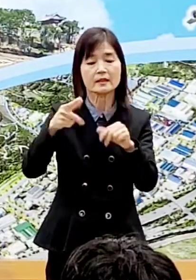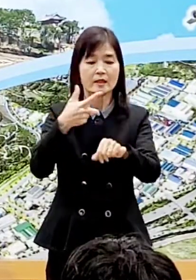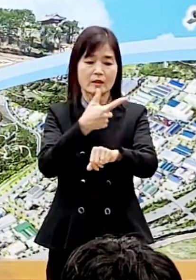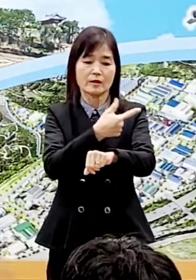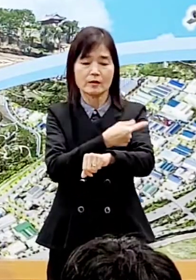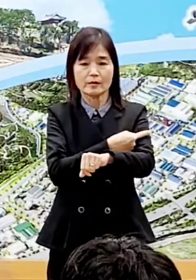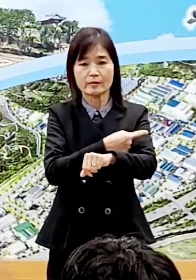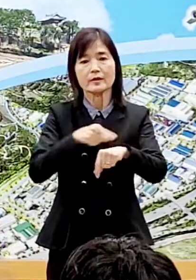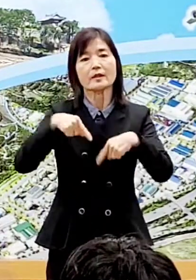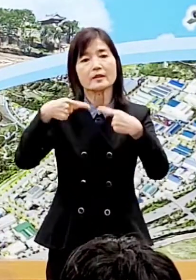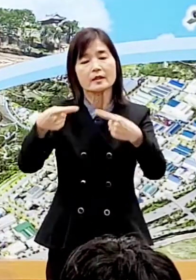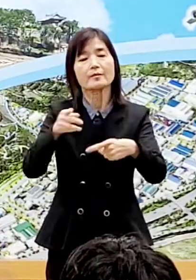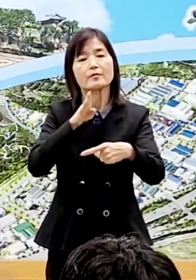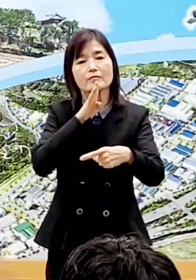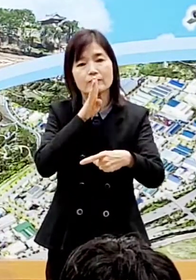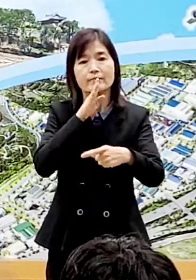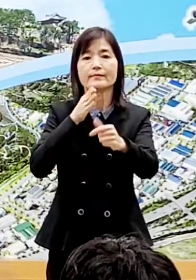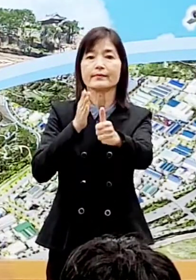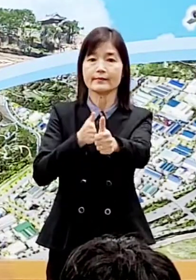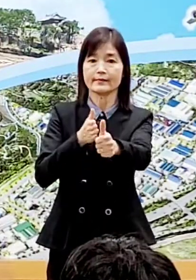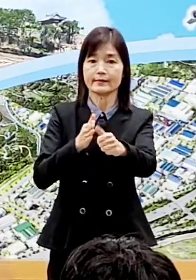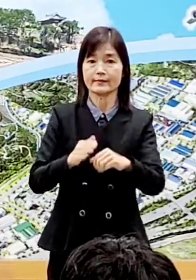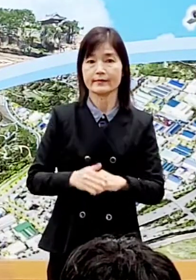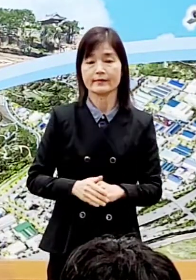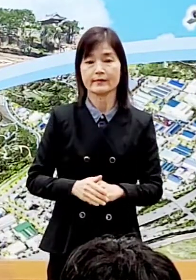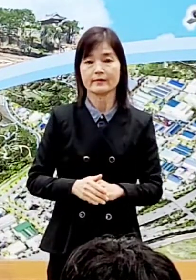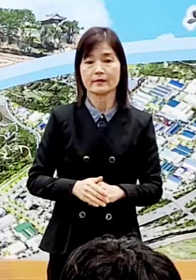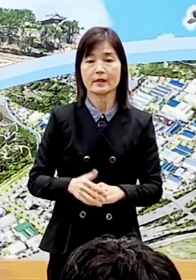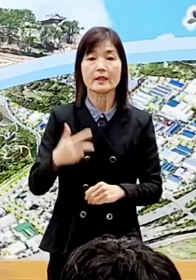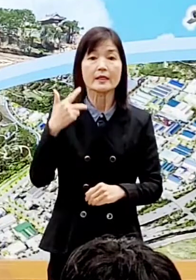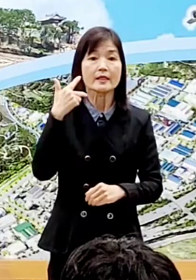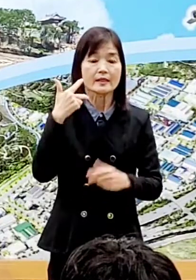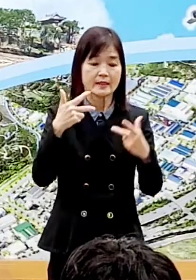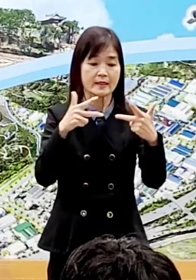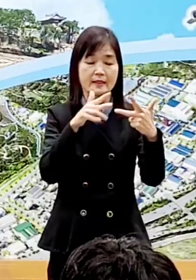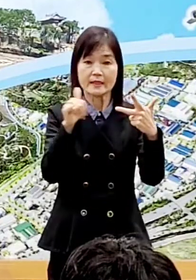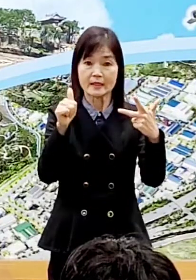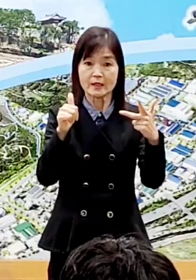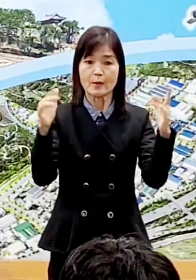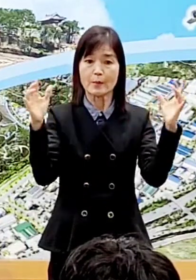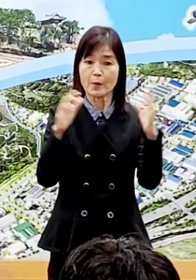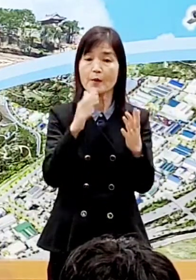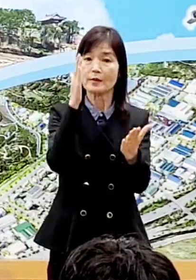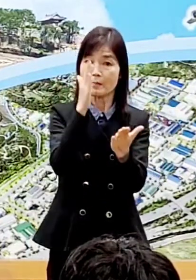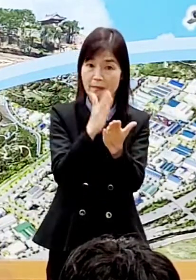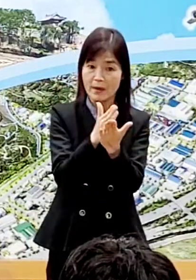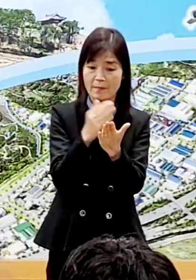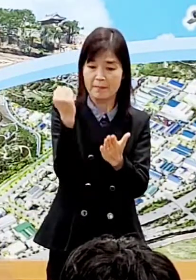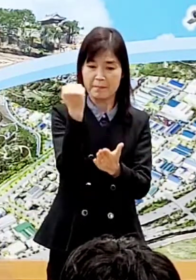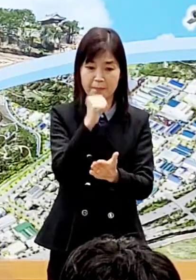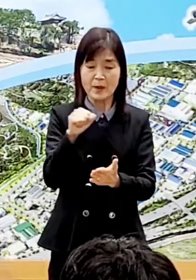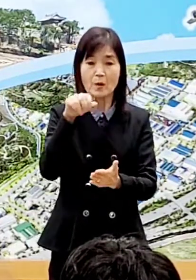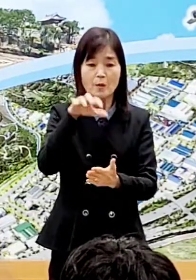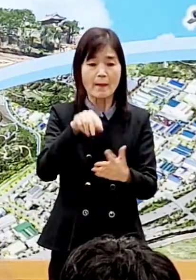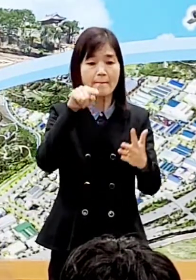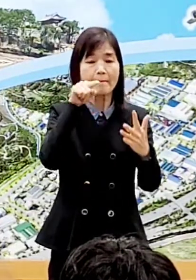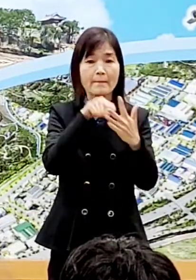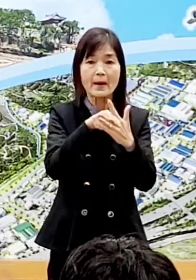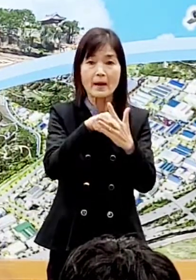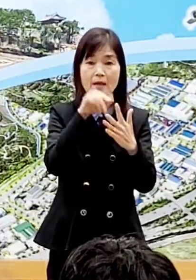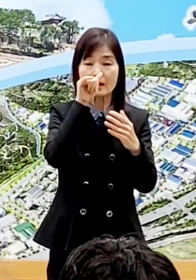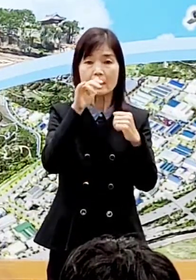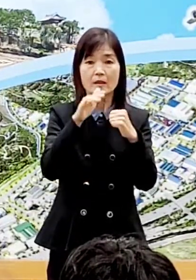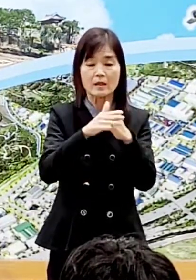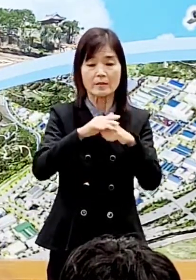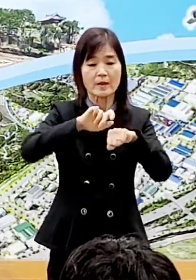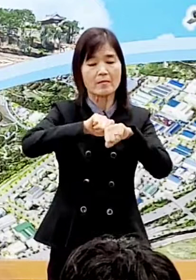예방접종 참여를 꼭 당부드립니다. 7인 이상 사적 모임 금지 위반 사례를 적발하여 무관용의